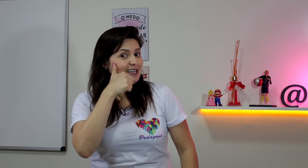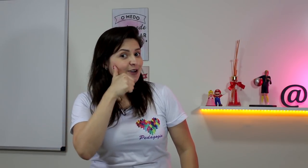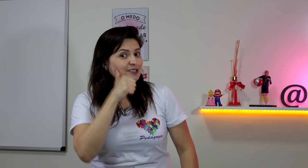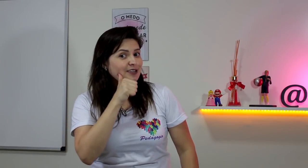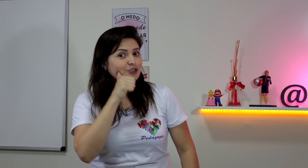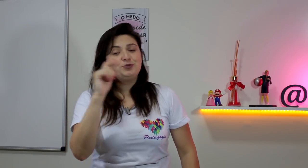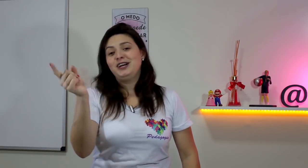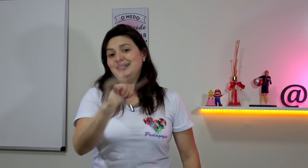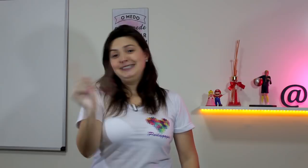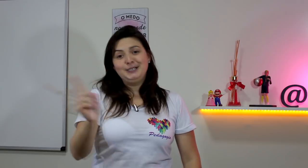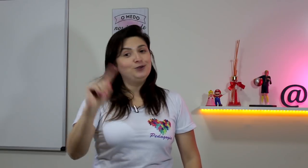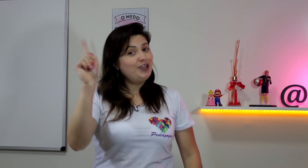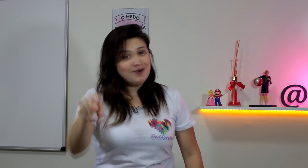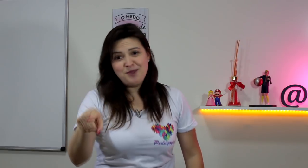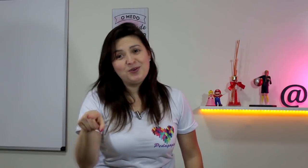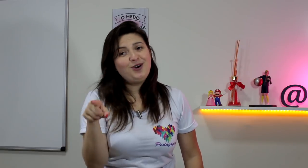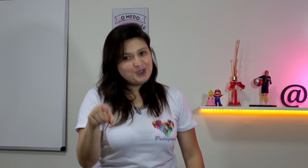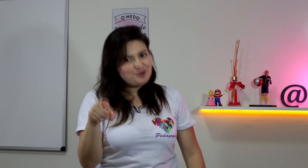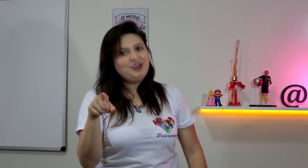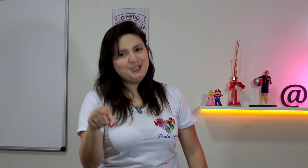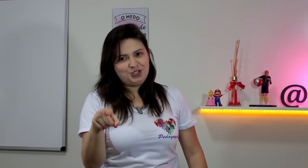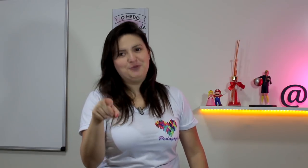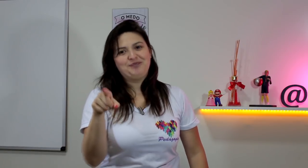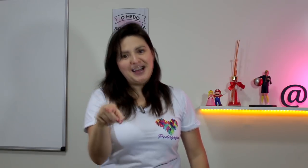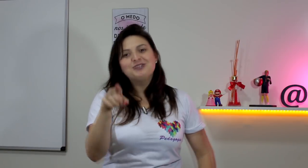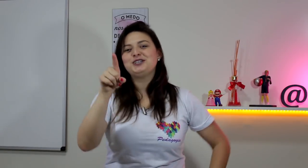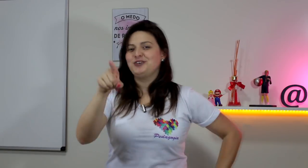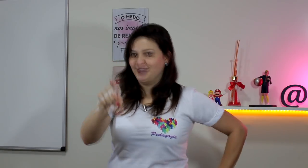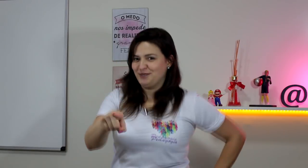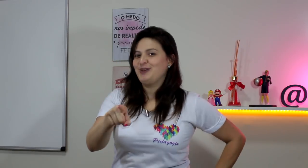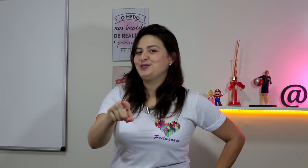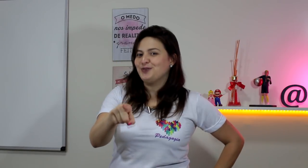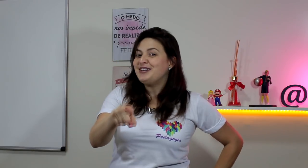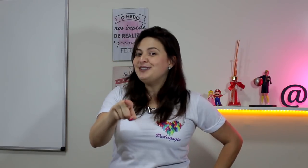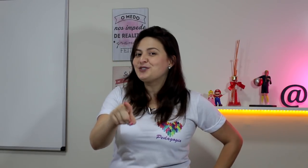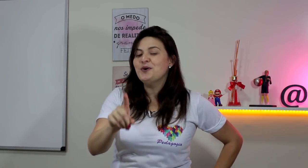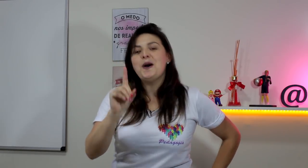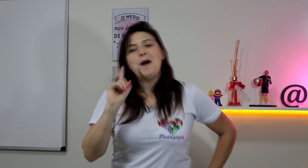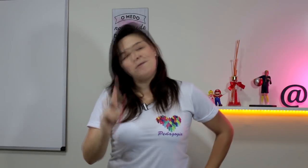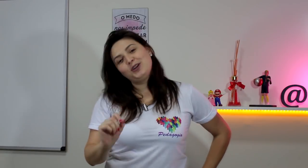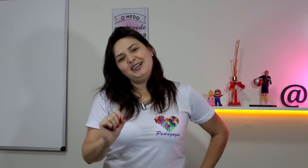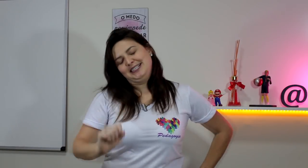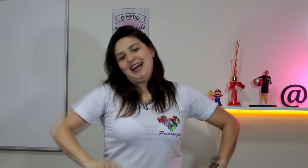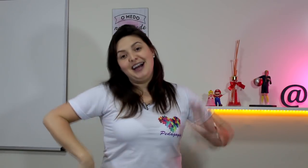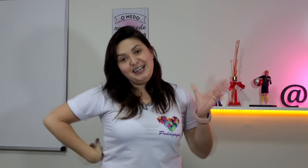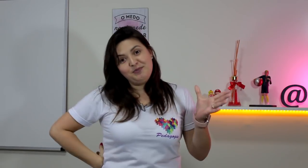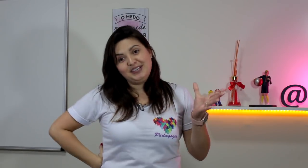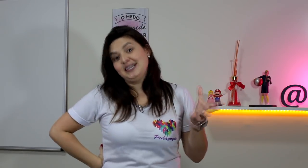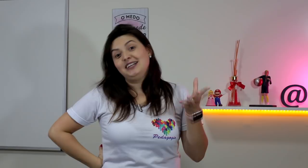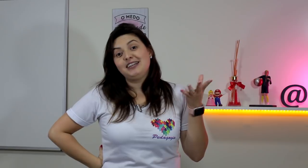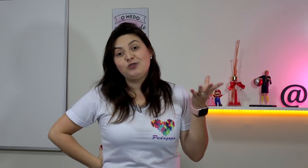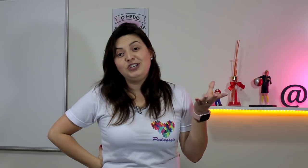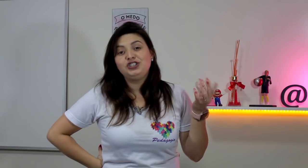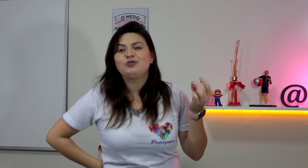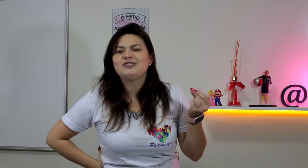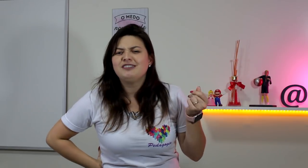é o sinal de mulher? Não é por causa do blush, tá? Eu sei que você pensou isso, porque assim, a Libras, ela tem origem com